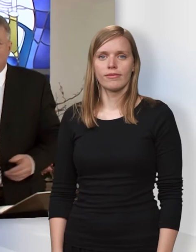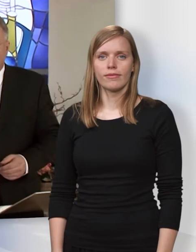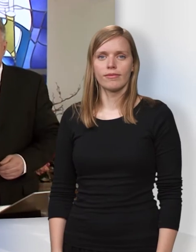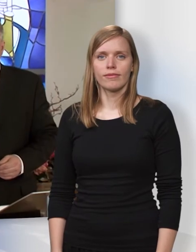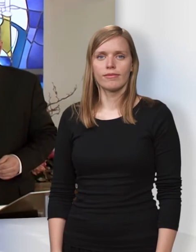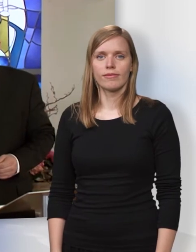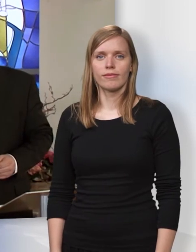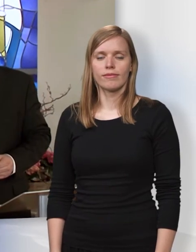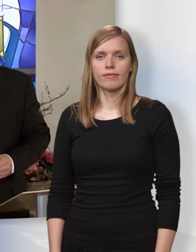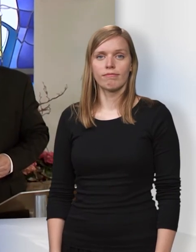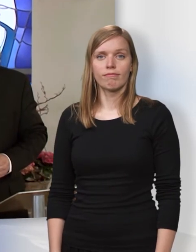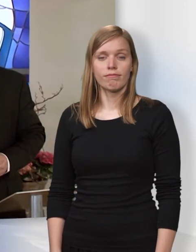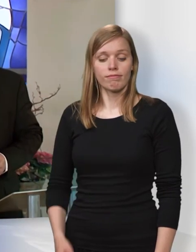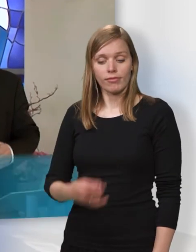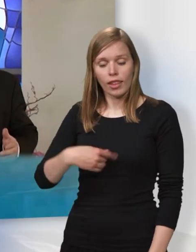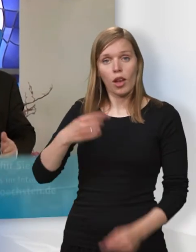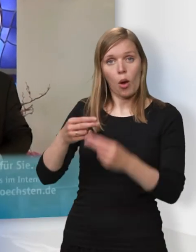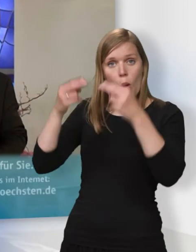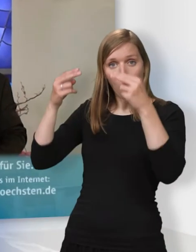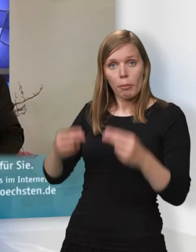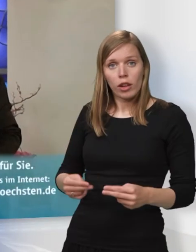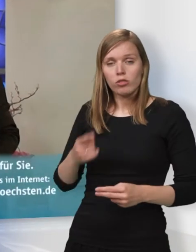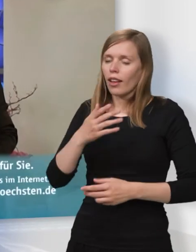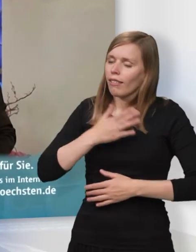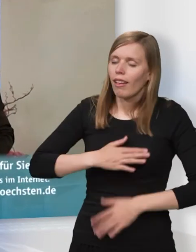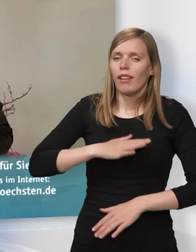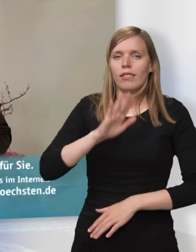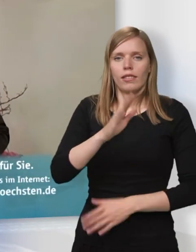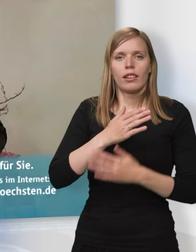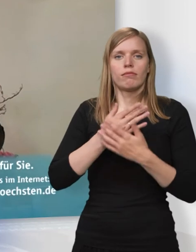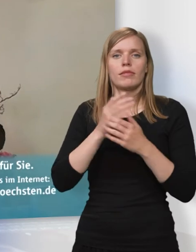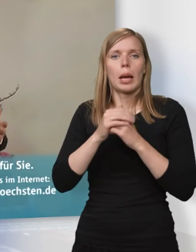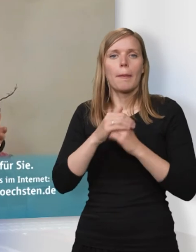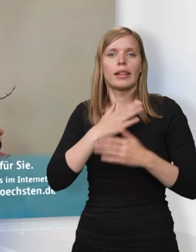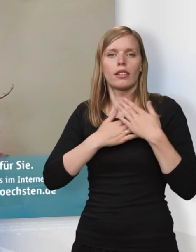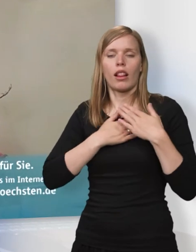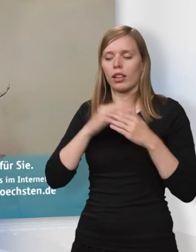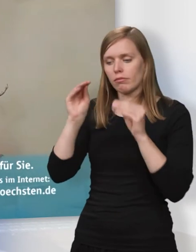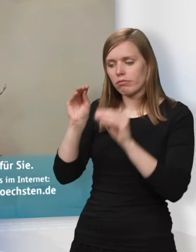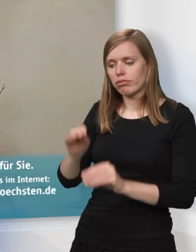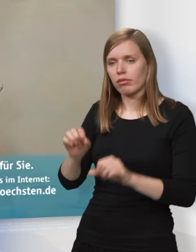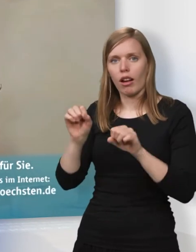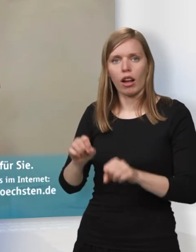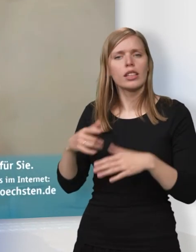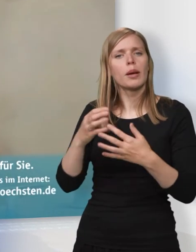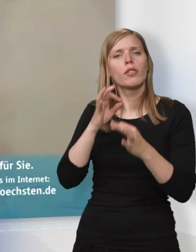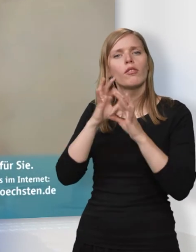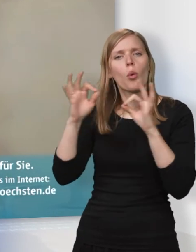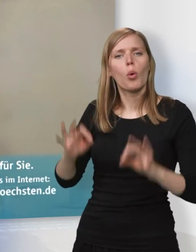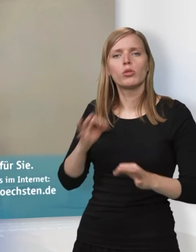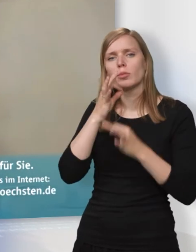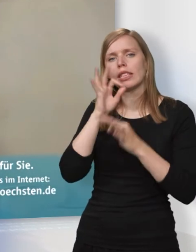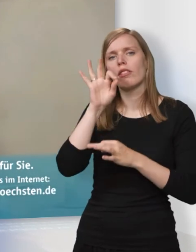Über unsere Homepage können Sie uns gerne Ihre Gebetsanliegen zukommen lassen. Dort gibt es ein Forum für